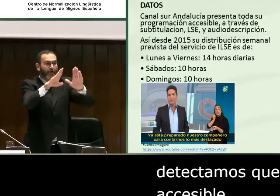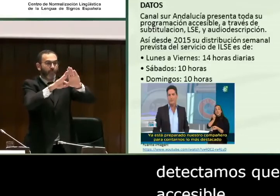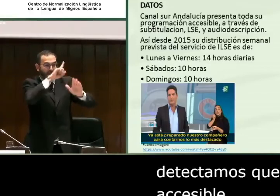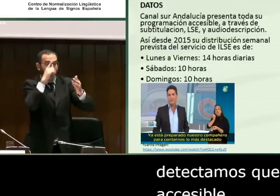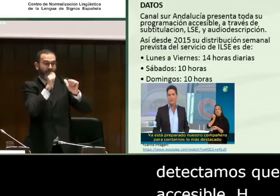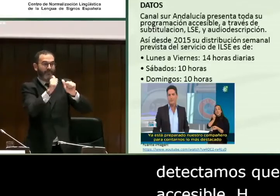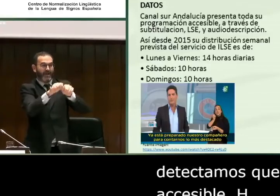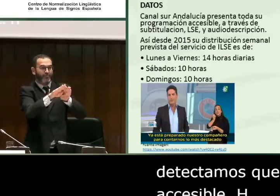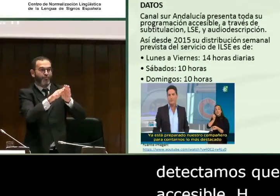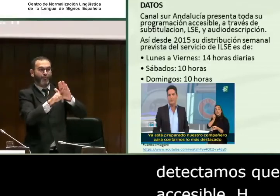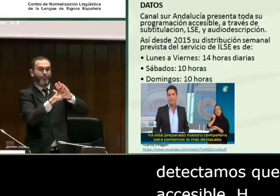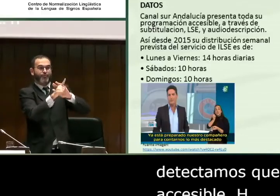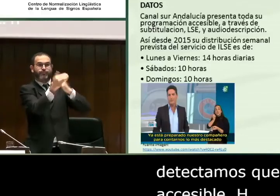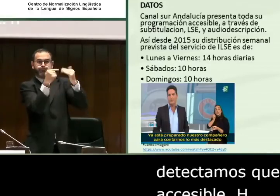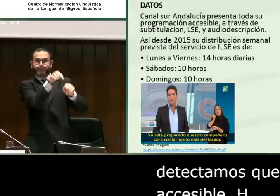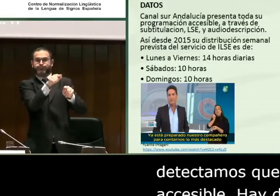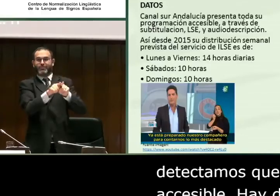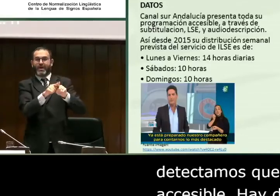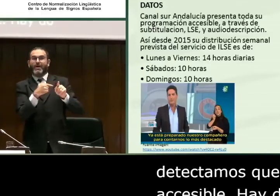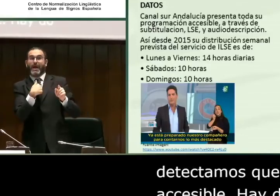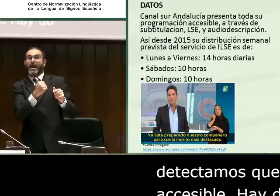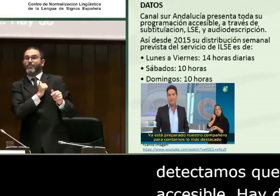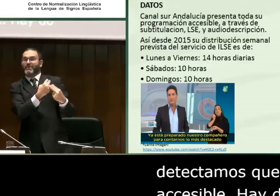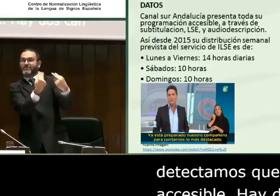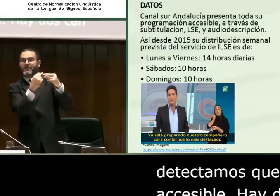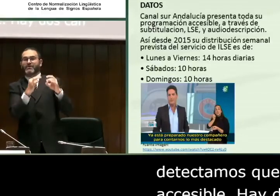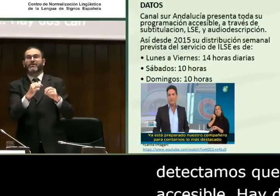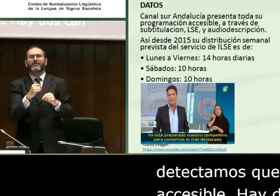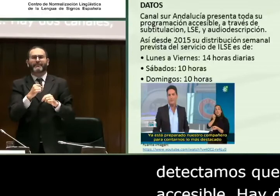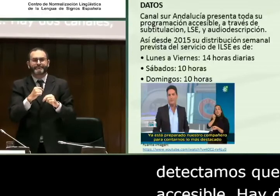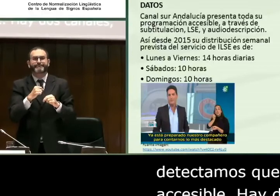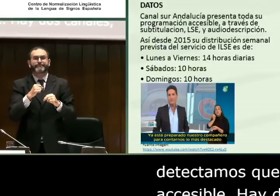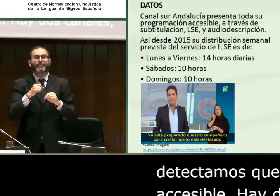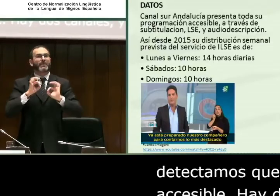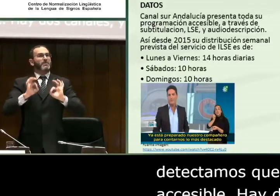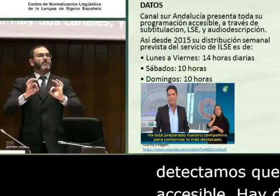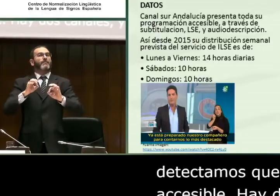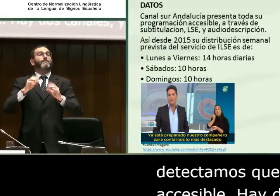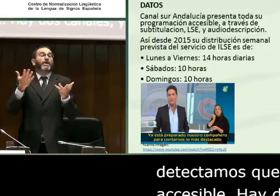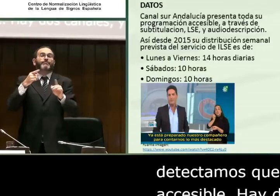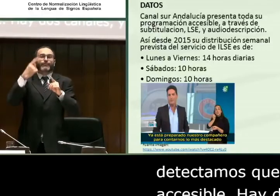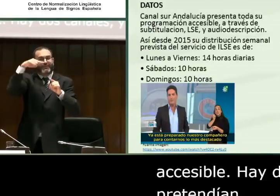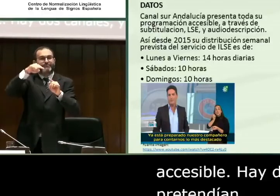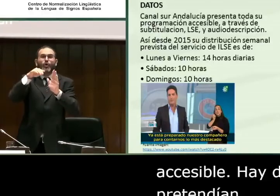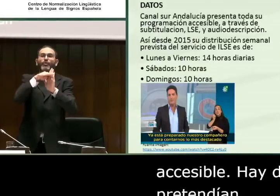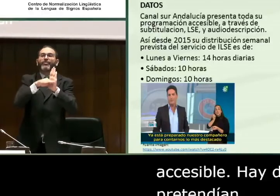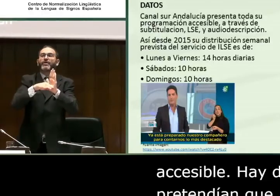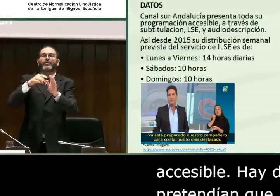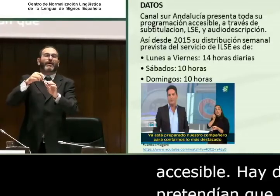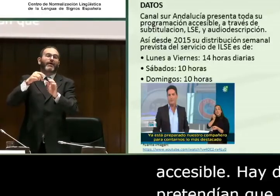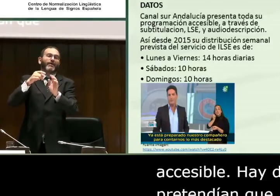Igual que pasa ahora con otras televisiones autonómicas, como por ejemplo uno de los canales autonómicos de Telemadrid, que aprovecho para saludar desde aquí su